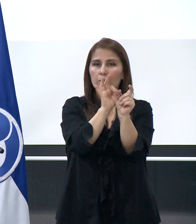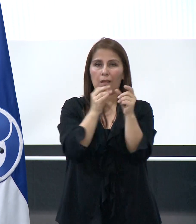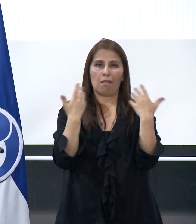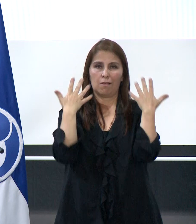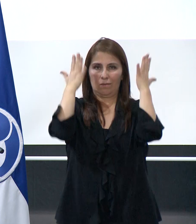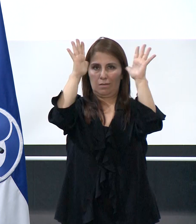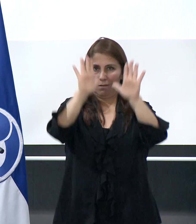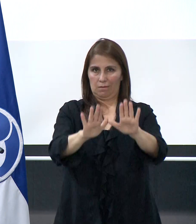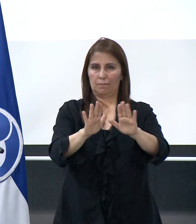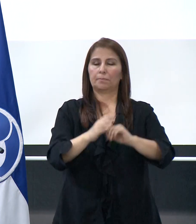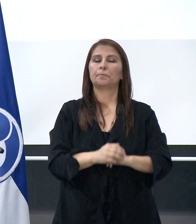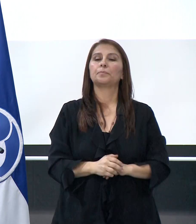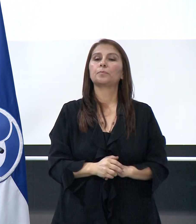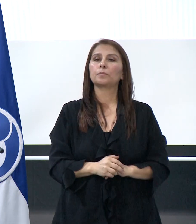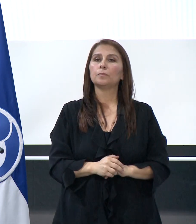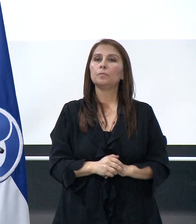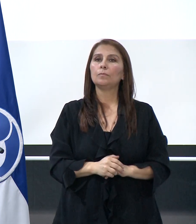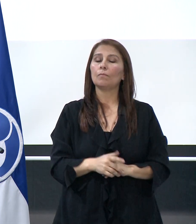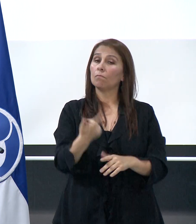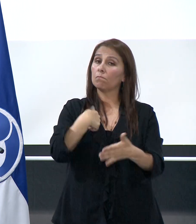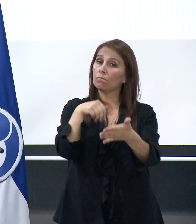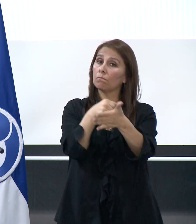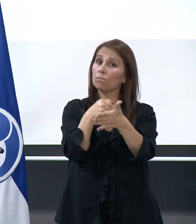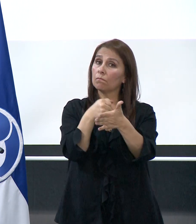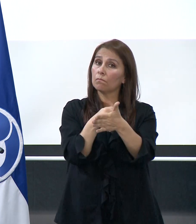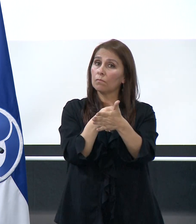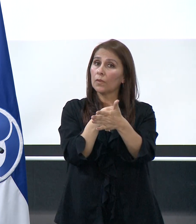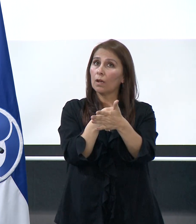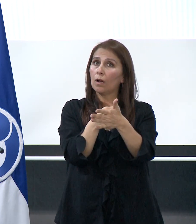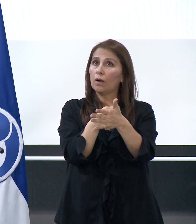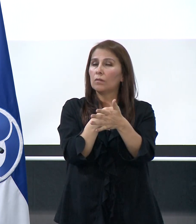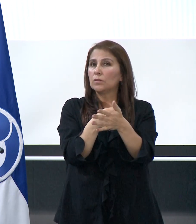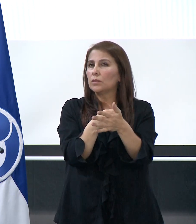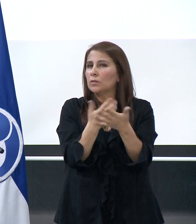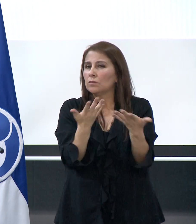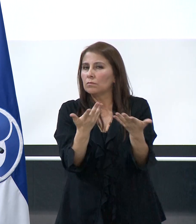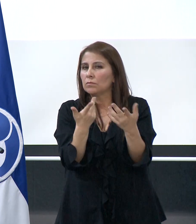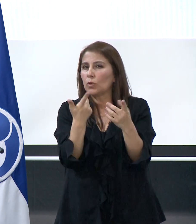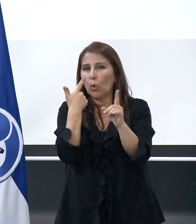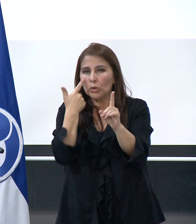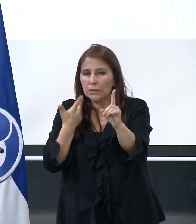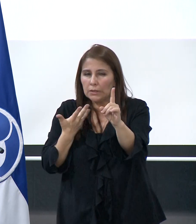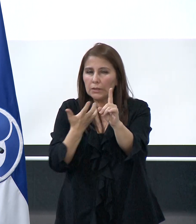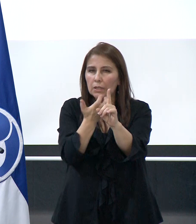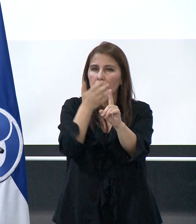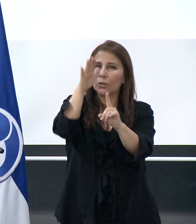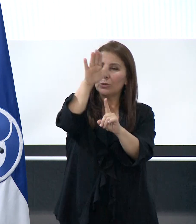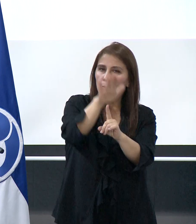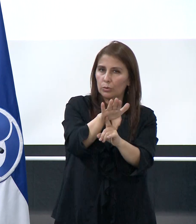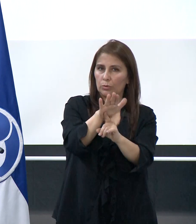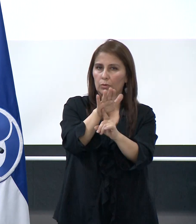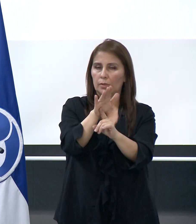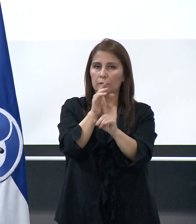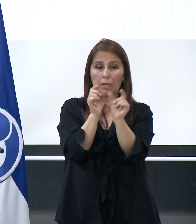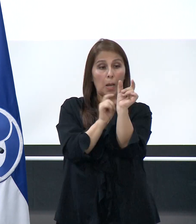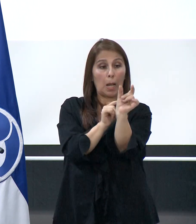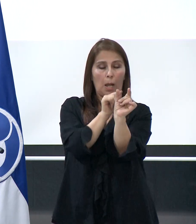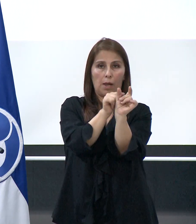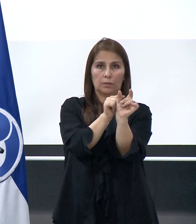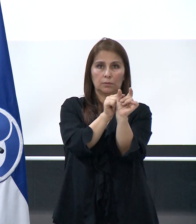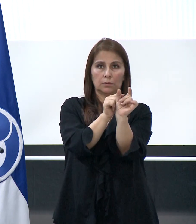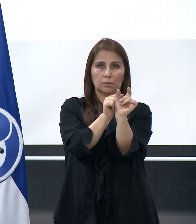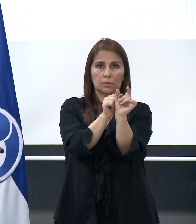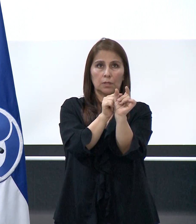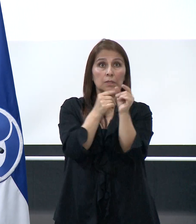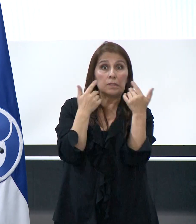celebración intentar explorar algunos sentidos de esa partícula conmemorar indica recordar y ponerse junto